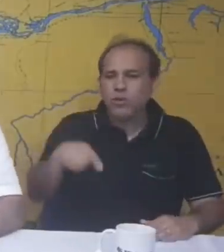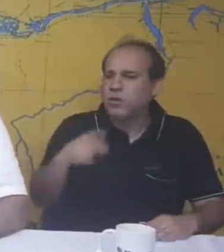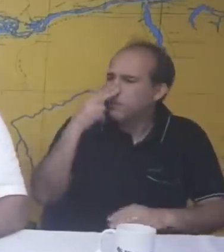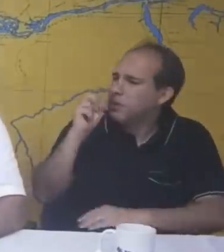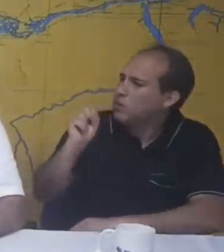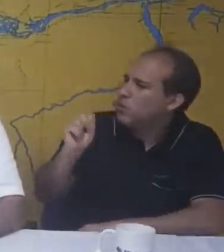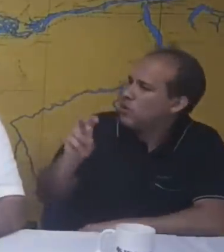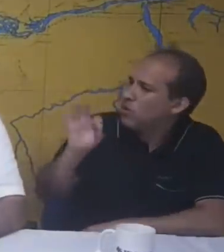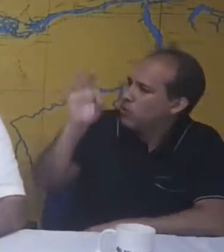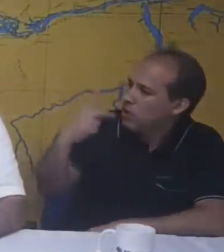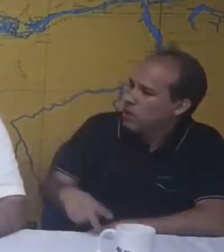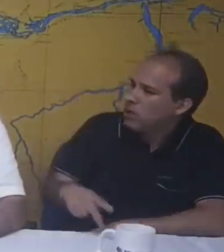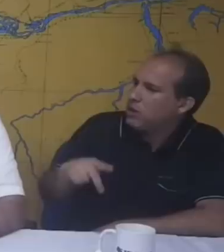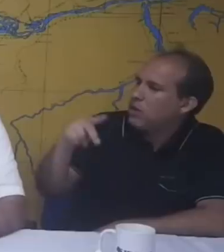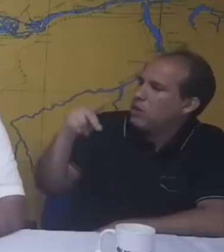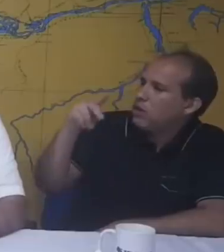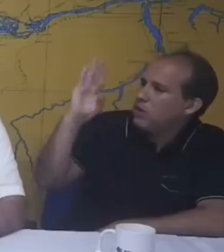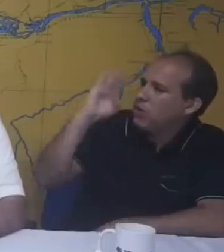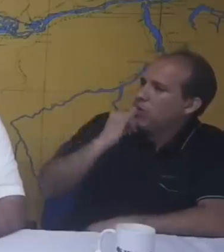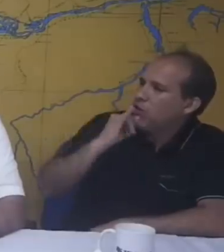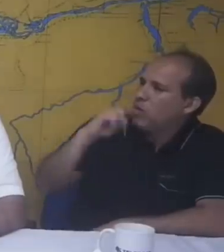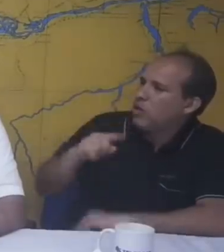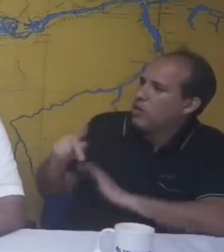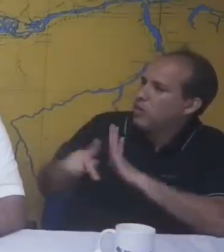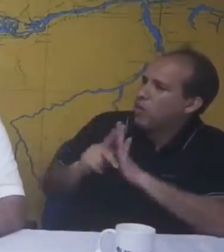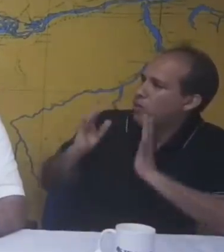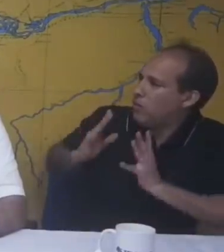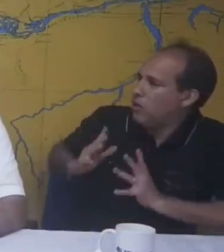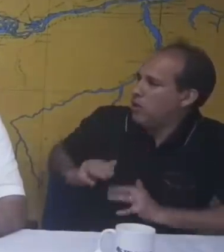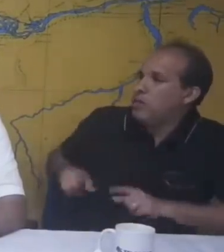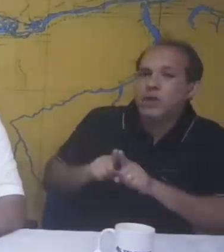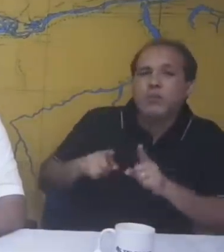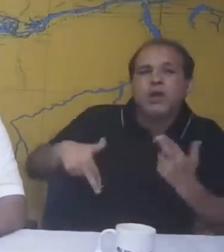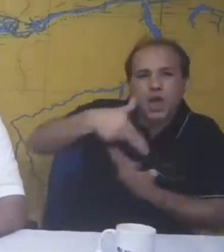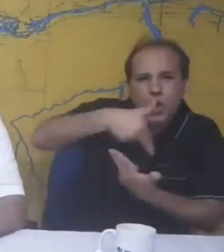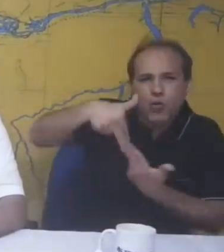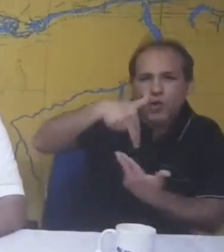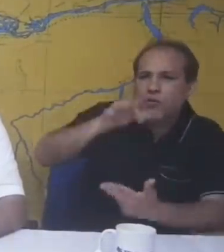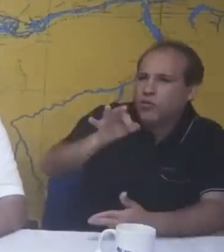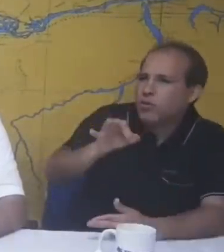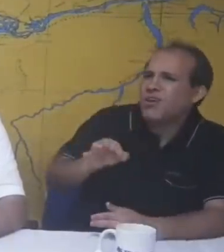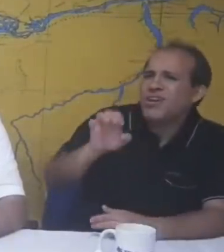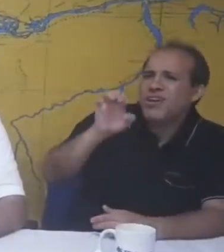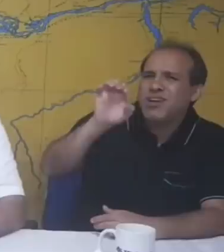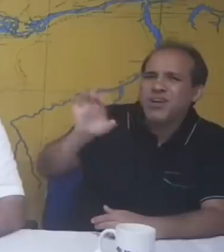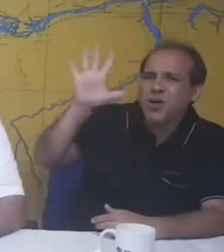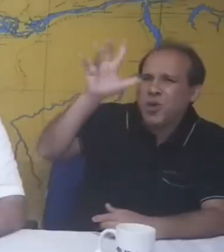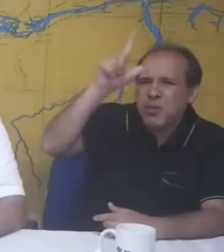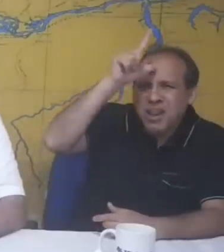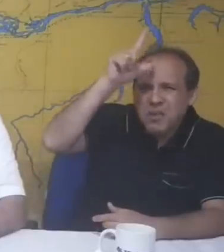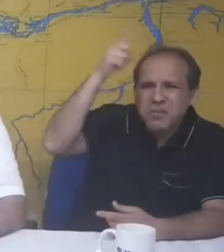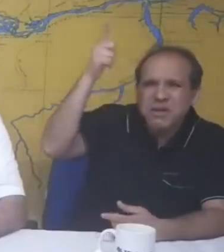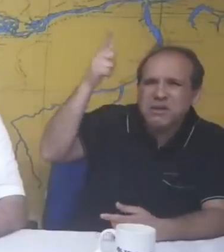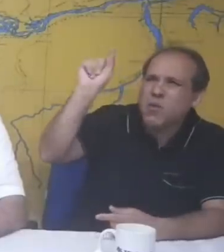da nossa energia no Brasil é de fonte limpa. Fonte limpa e renovável. Na Europa, Alemanha, outros países,